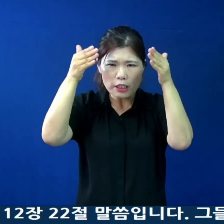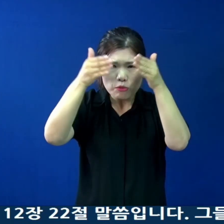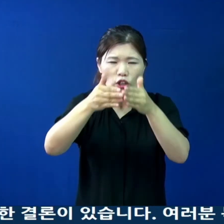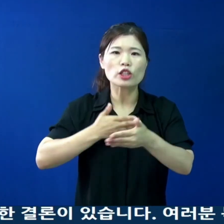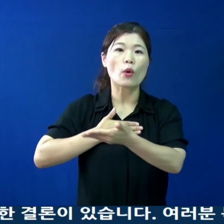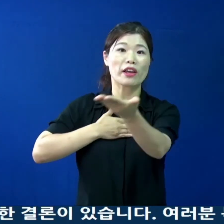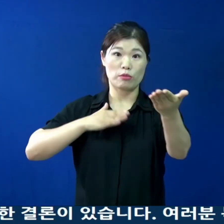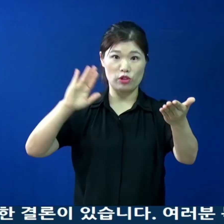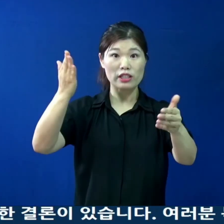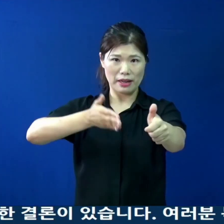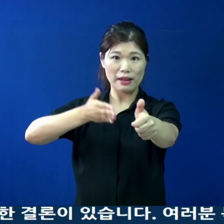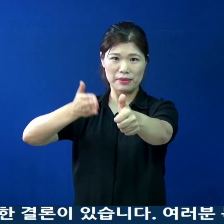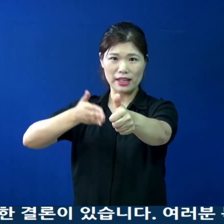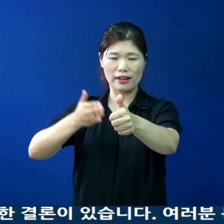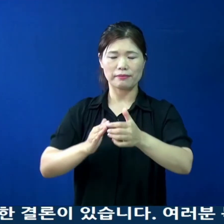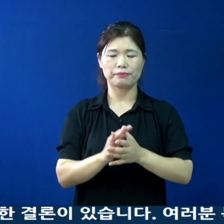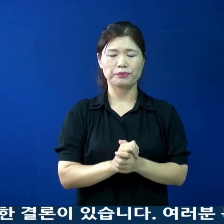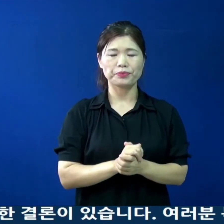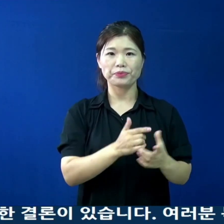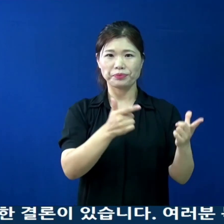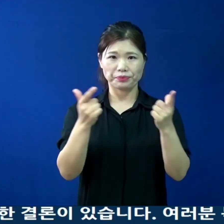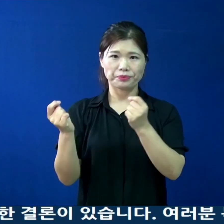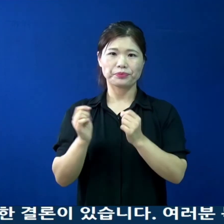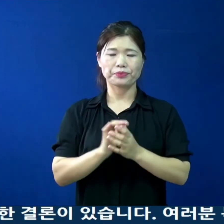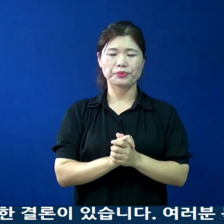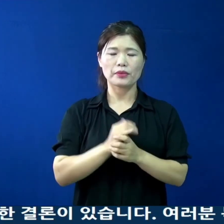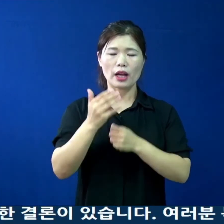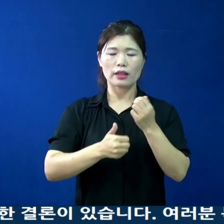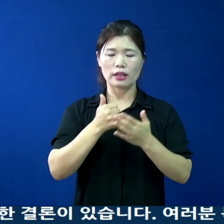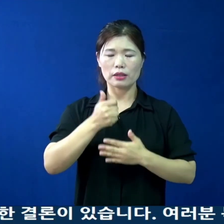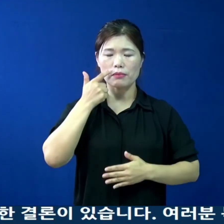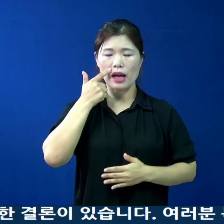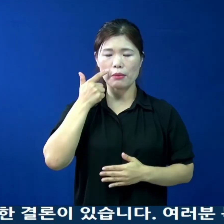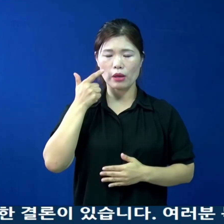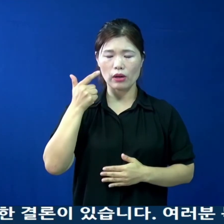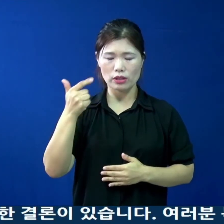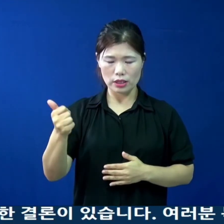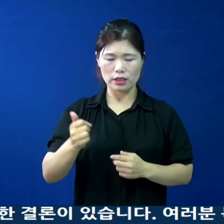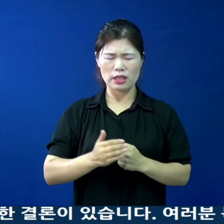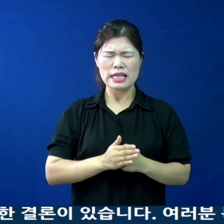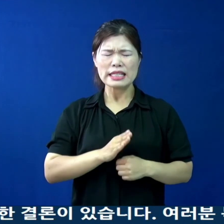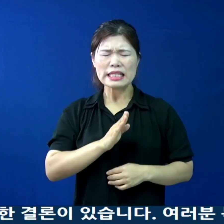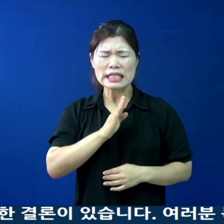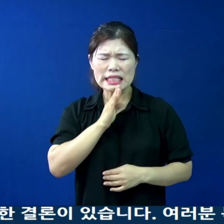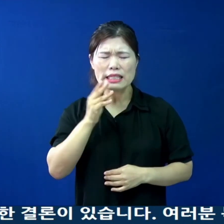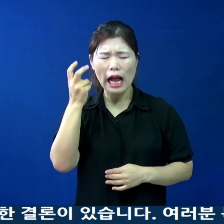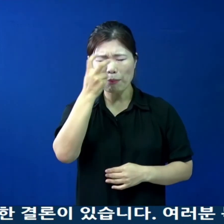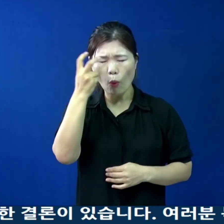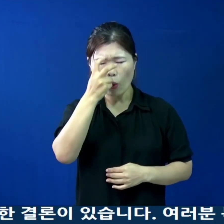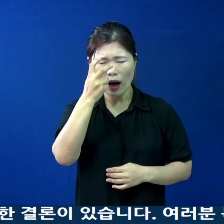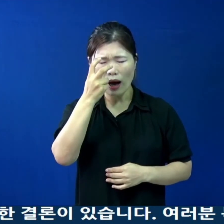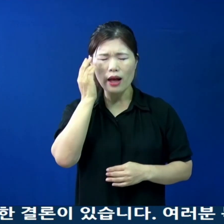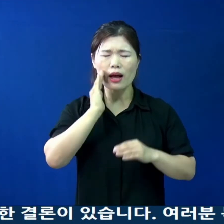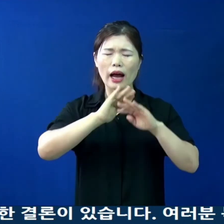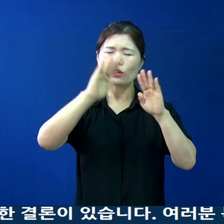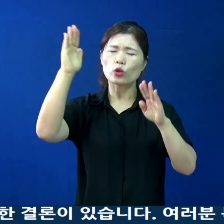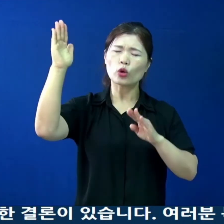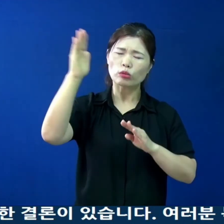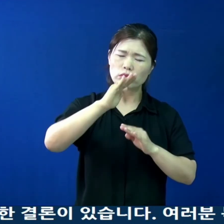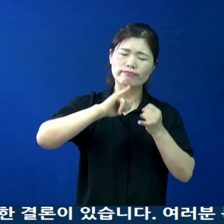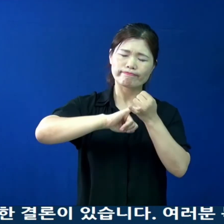간절히 축복합니다. 기도하겠습니다. 하나님 아버지, 진짜 보호가 하늘로부터